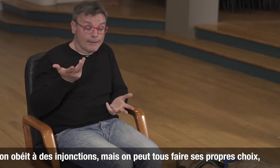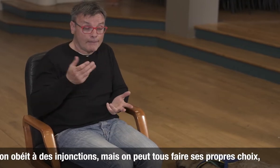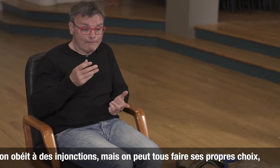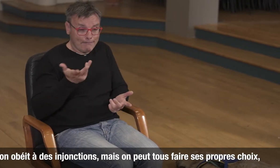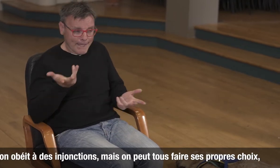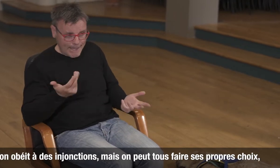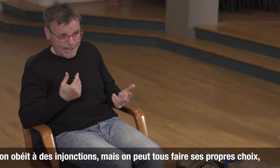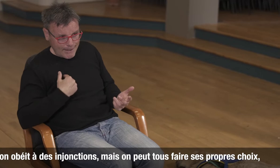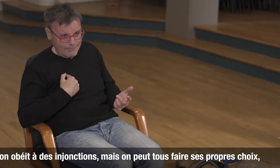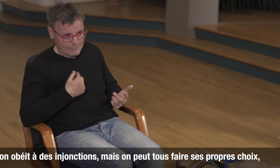des injonctions.